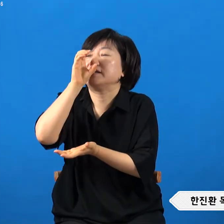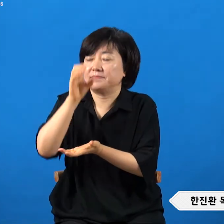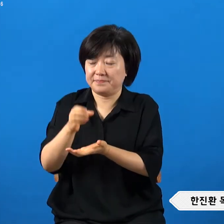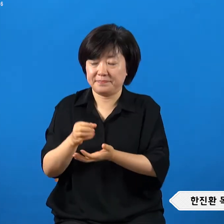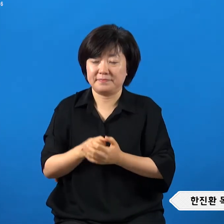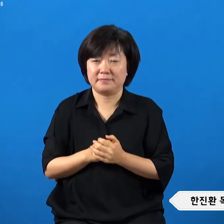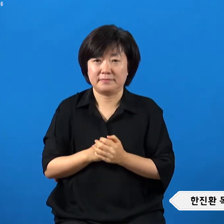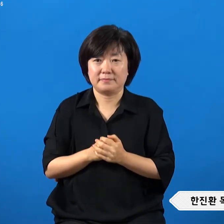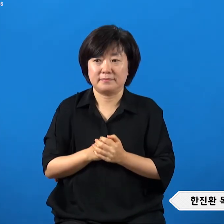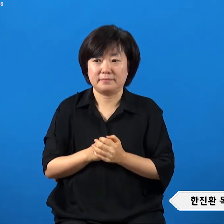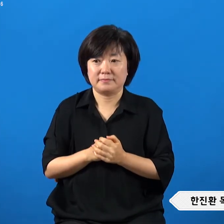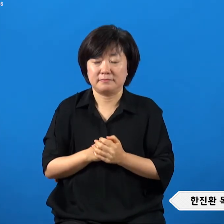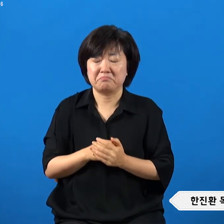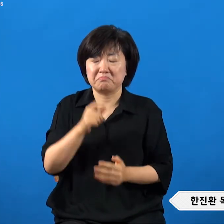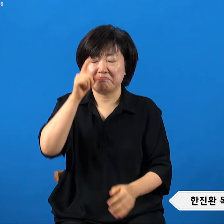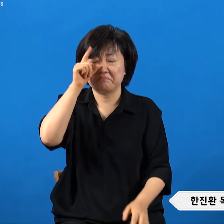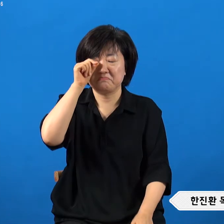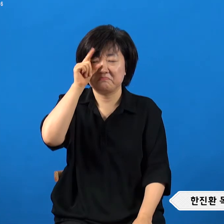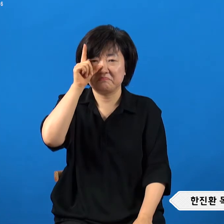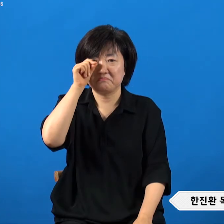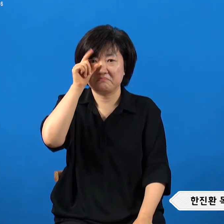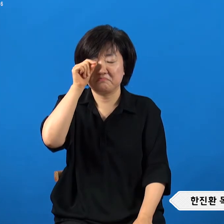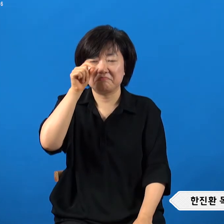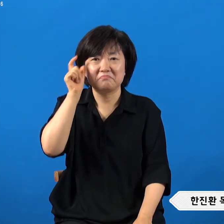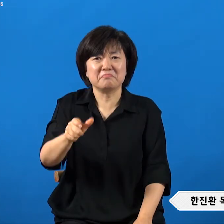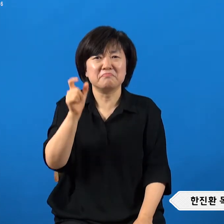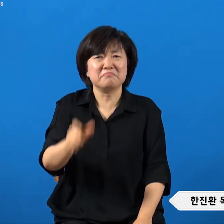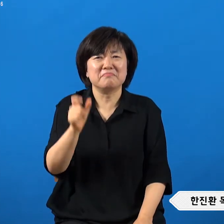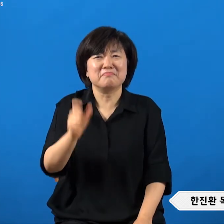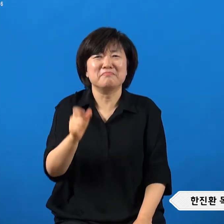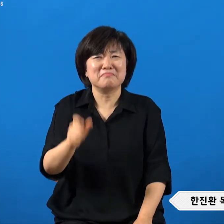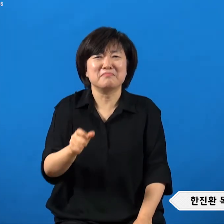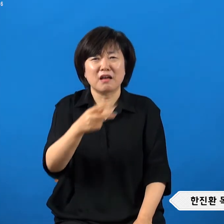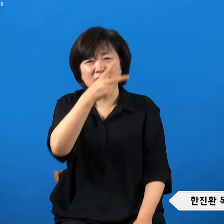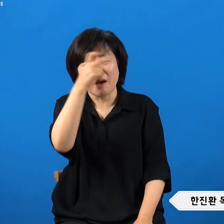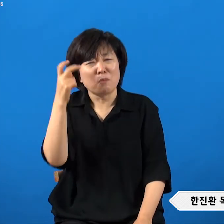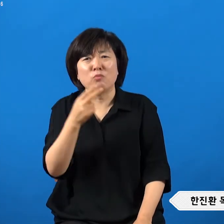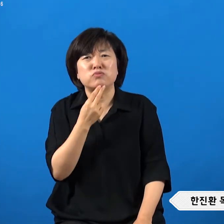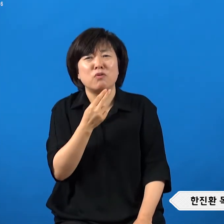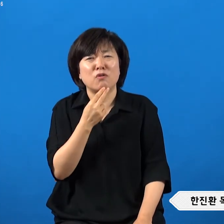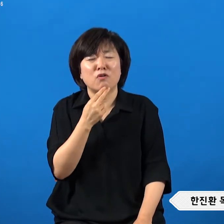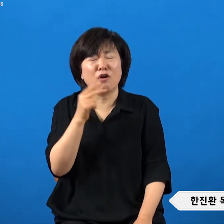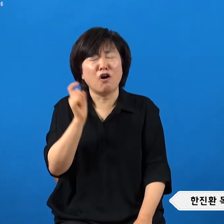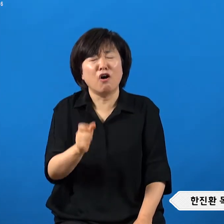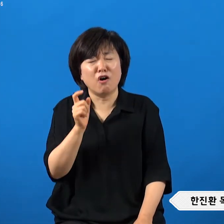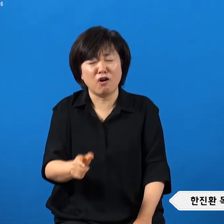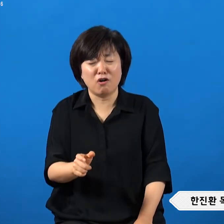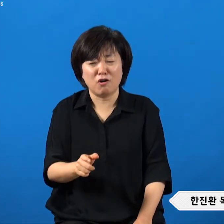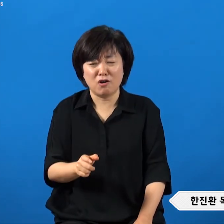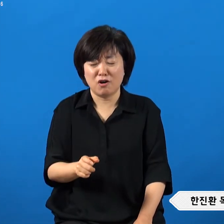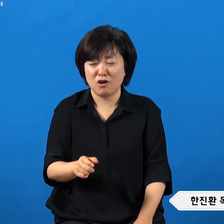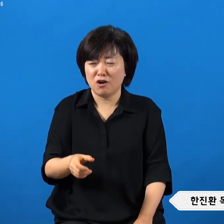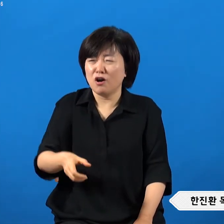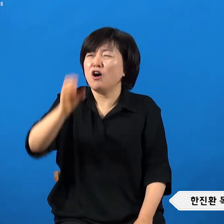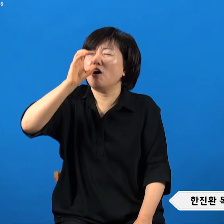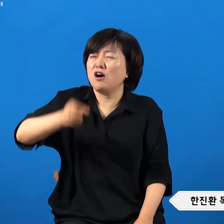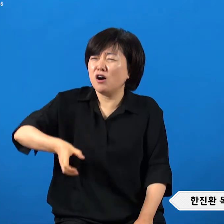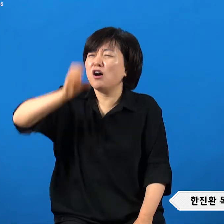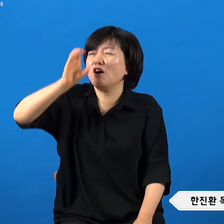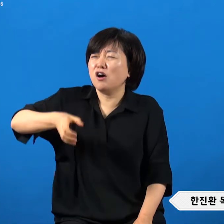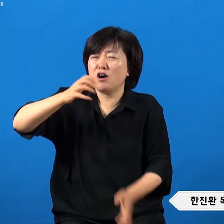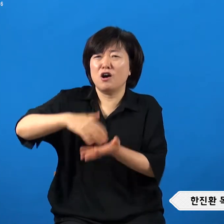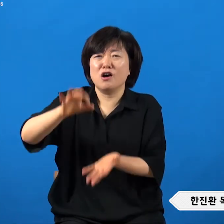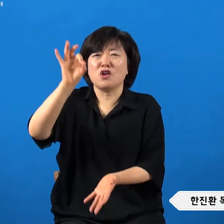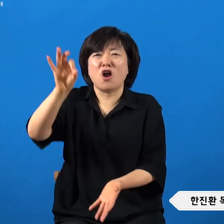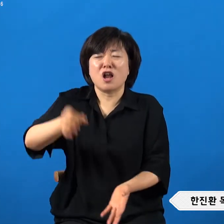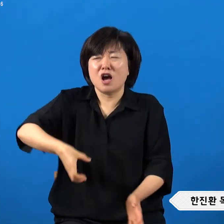그런데 아무 기별도 없습니다. 막 눈만 말똥말똥합니다. 10잔을 마셔도 막 끄떡도 없을 것